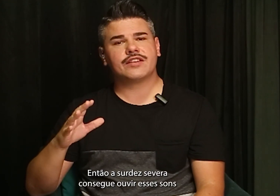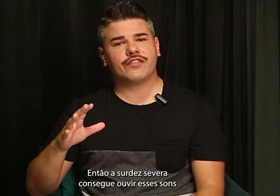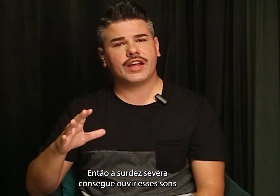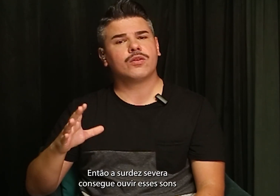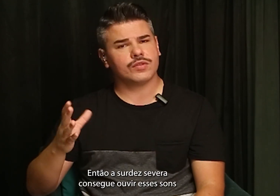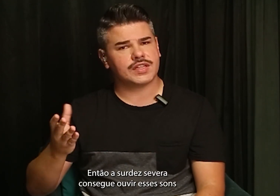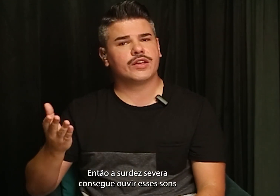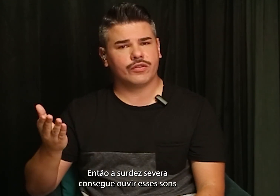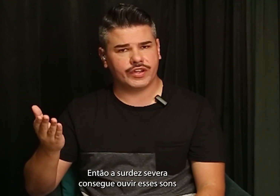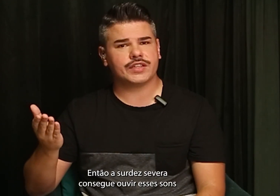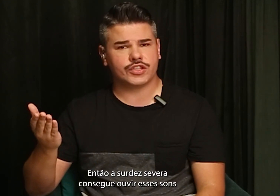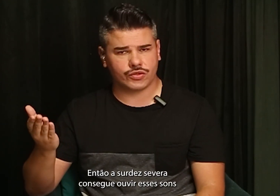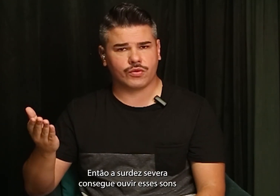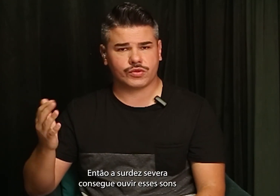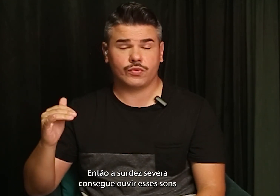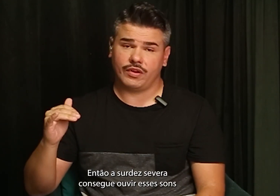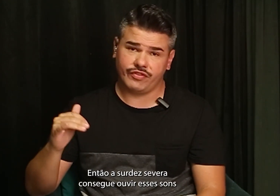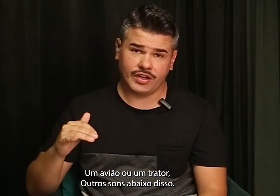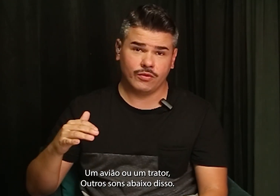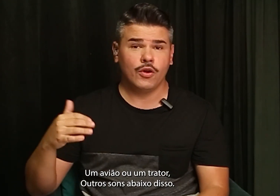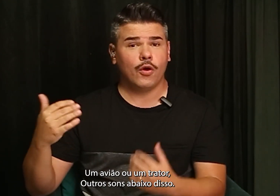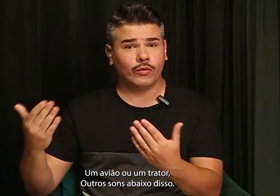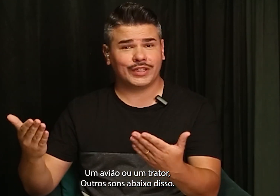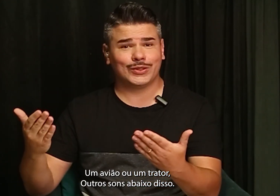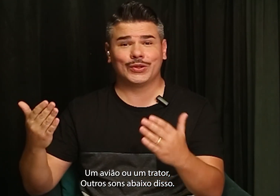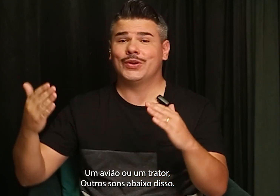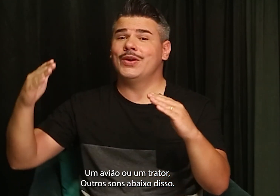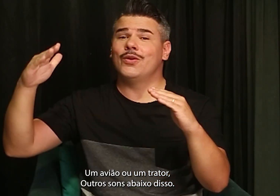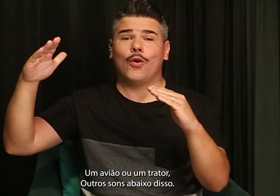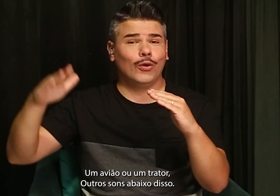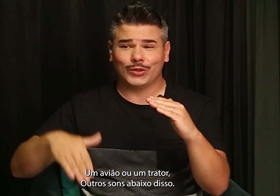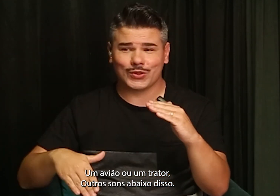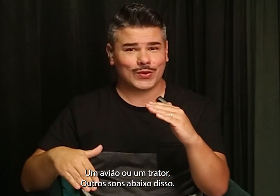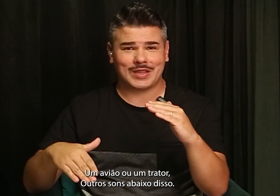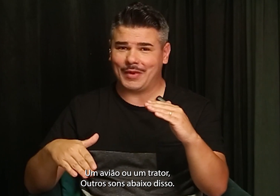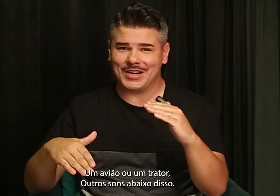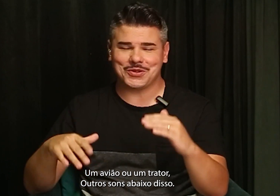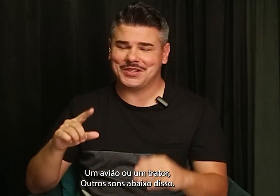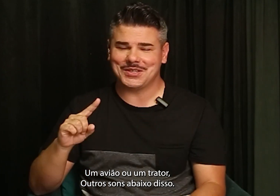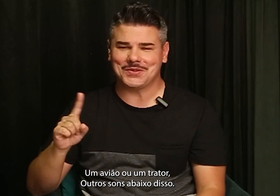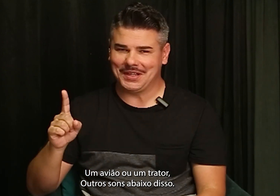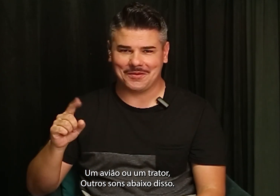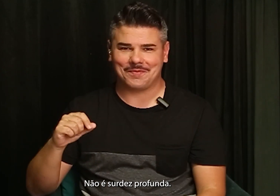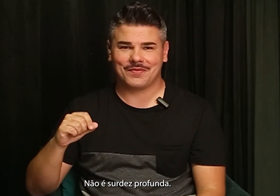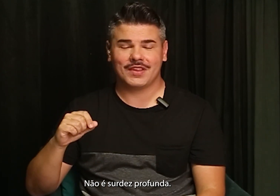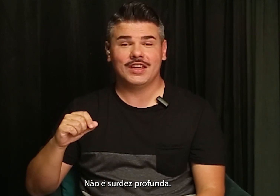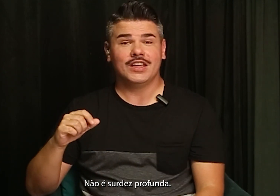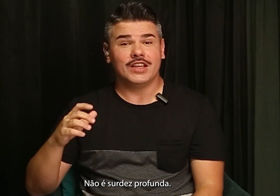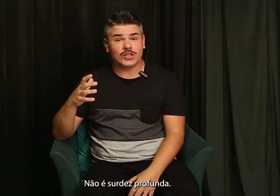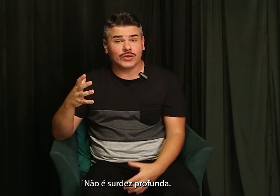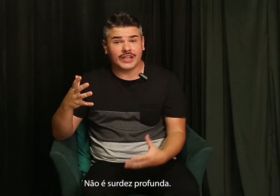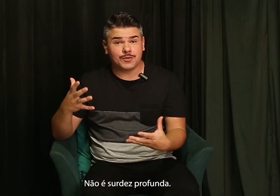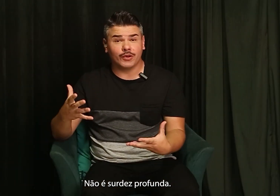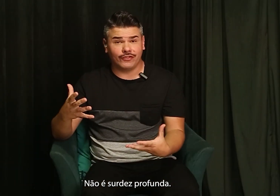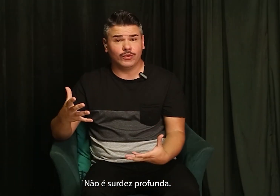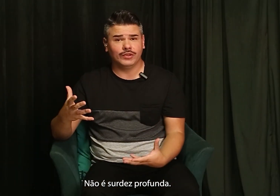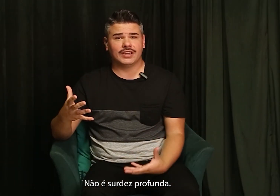surdez severa consegue ouvir esses sons, um avião ou um trator. Outros sons abaixo disso, não. E surdez